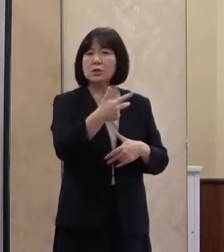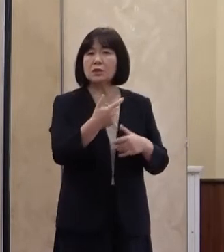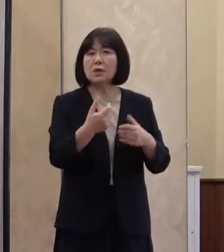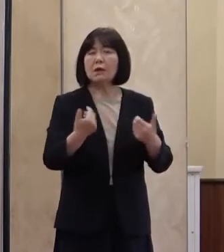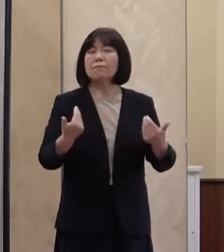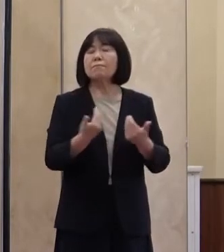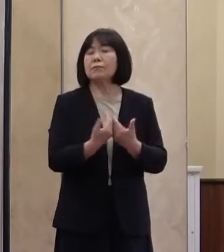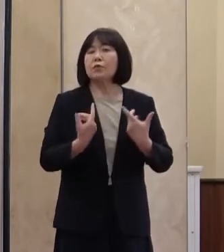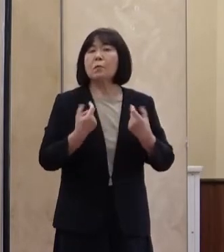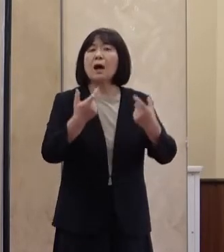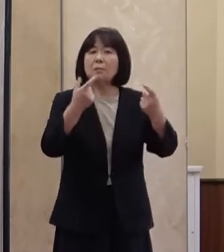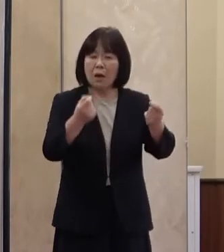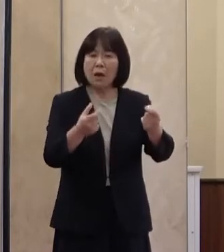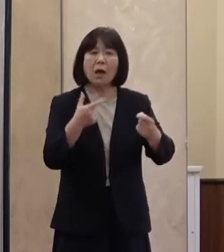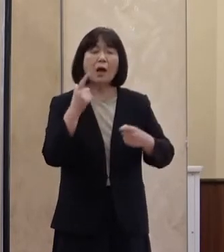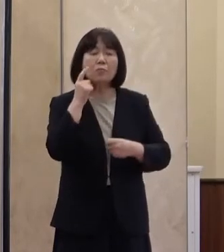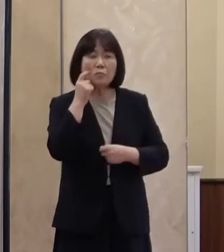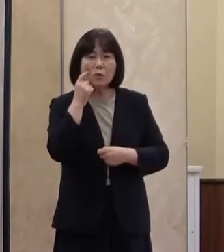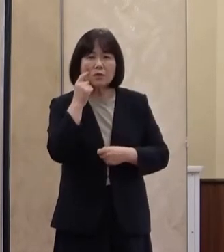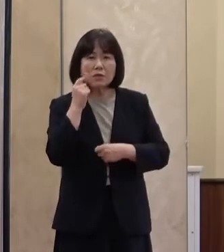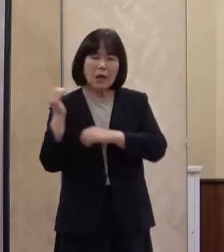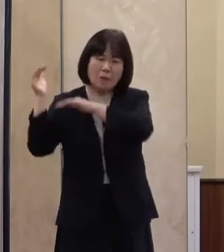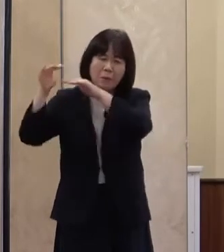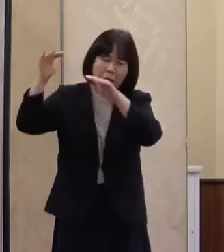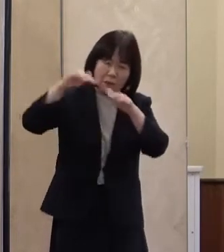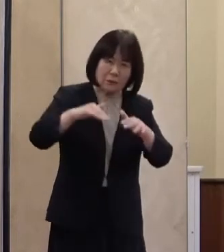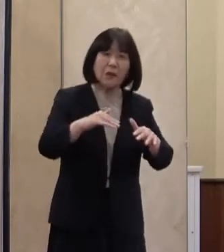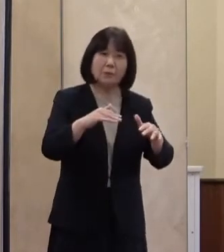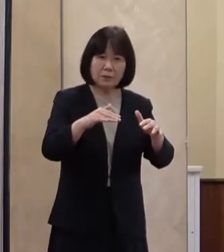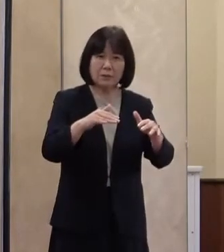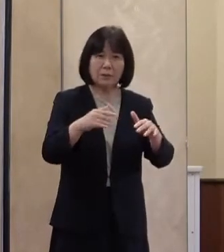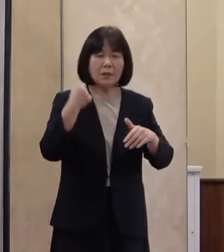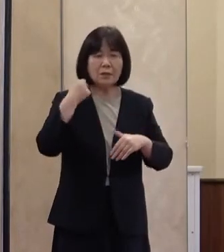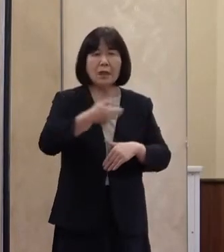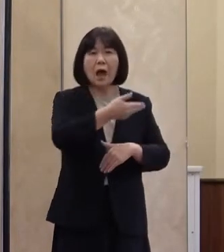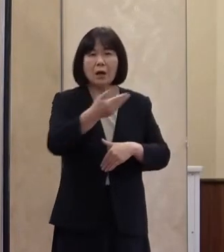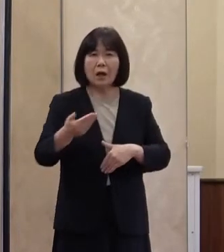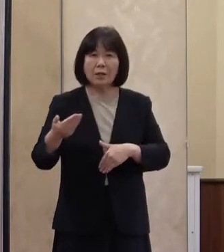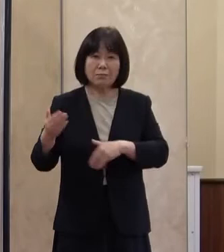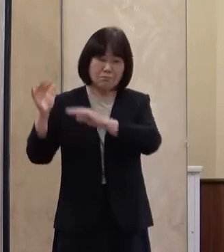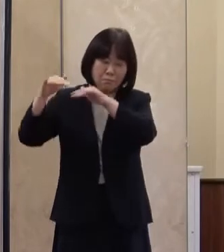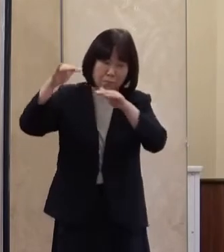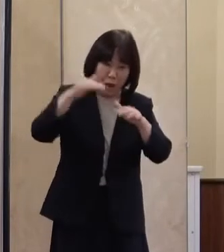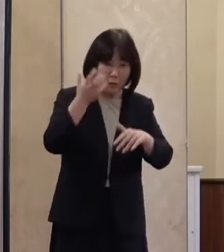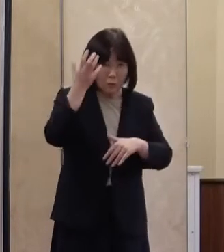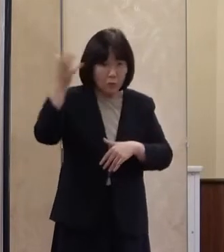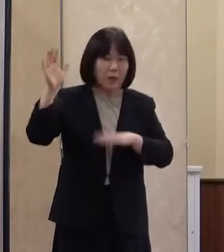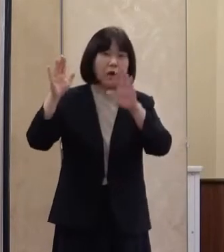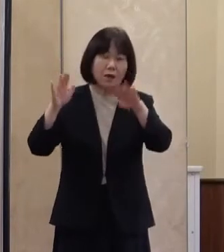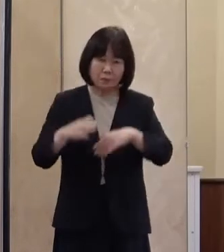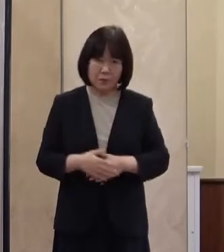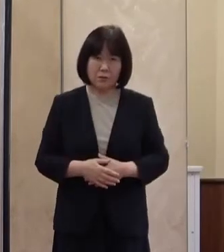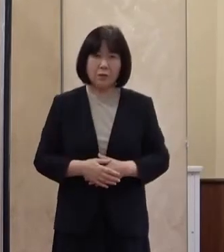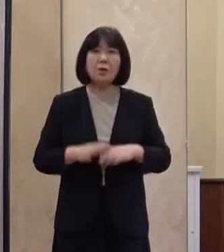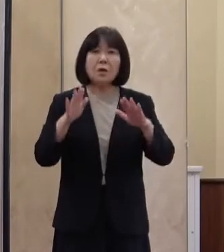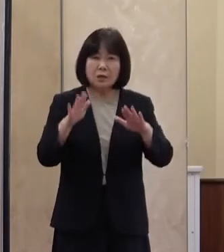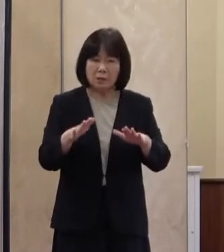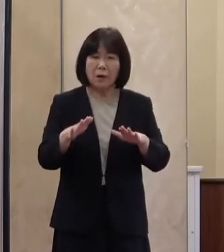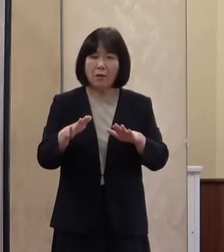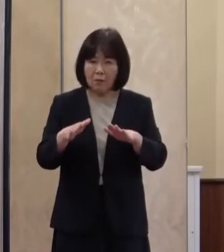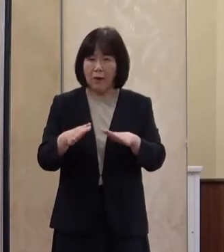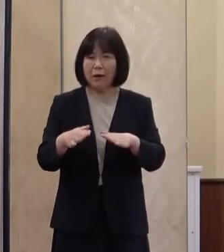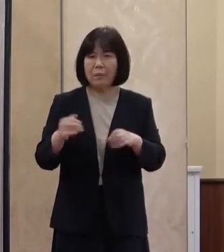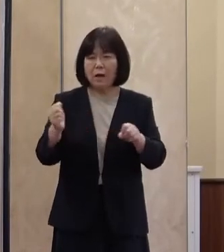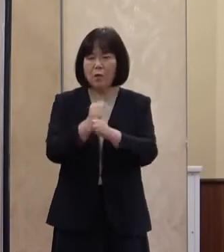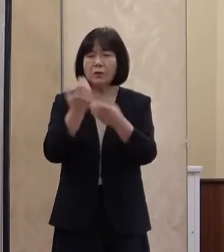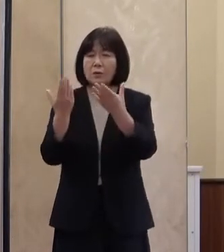起こった時に、津波かなり大きな被害は、被害想定も公表してますけど受けてましたが、 これによってこの被害だいぶ今抑えることができ